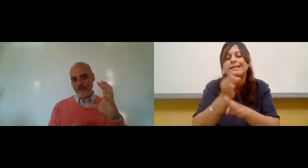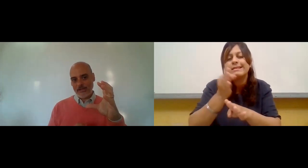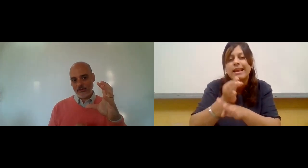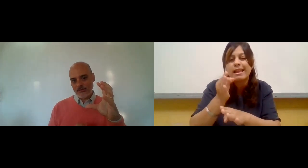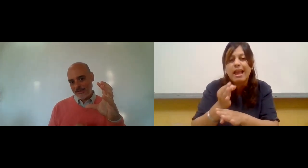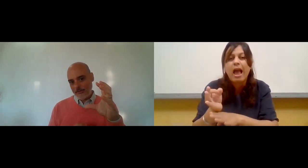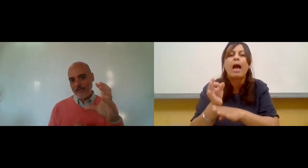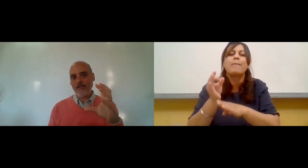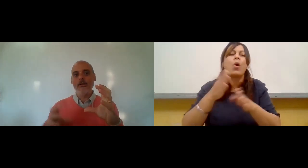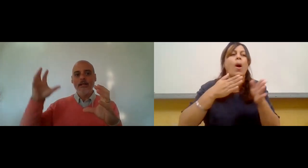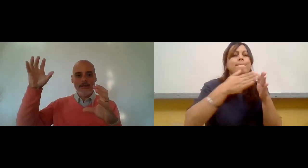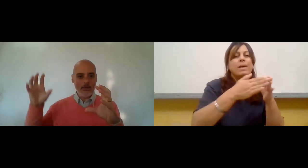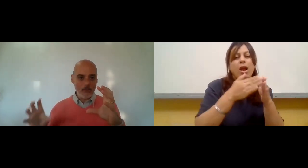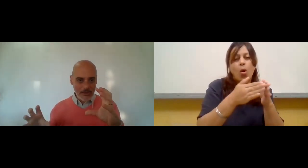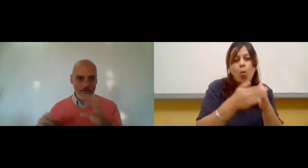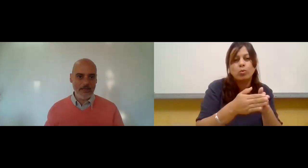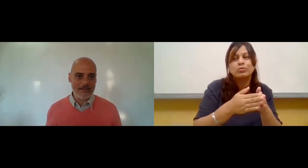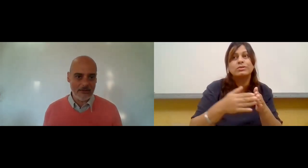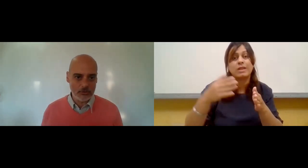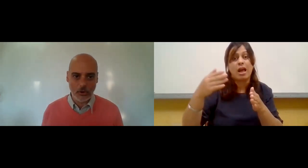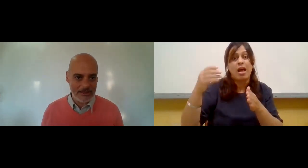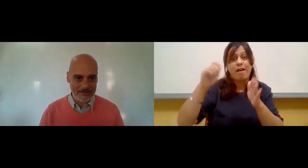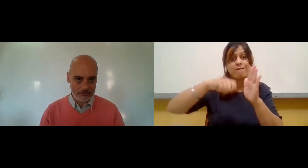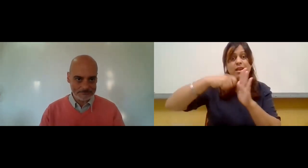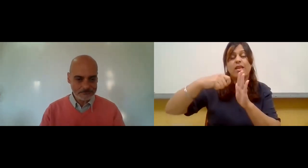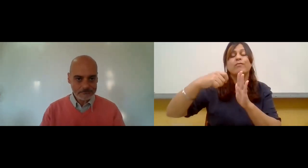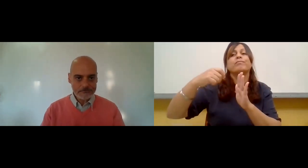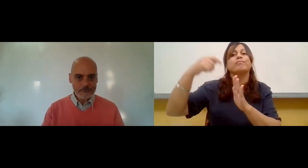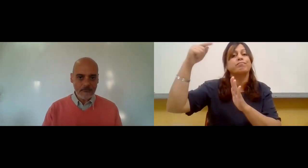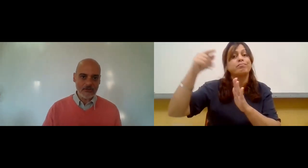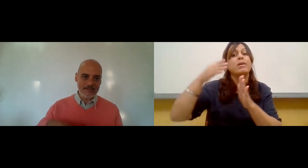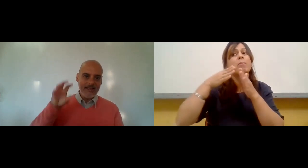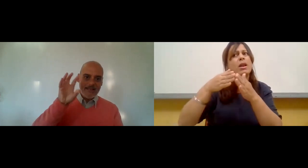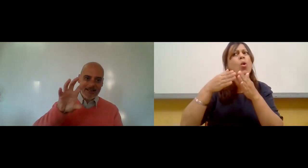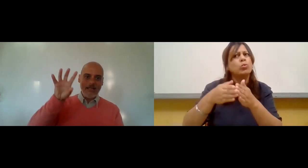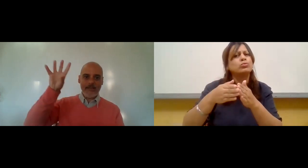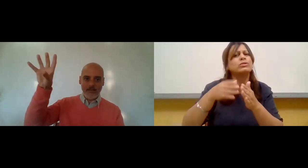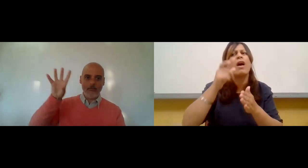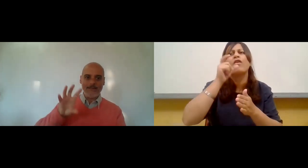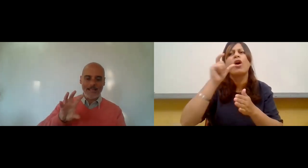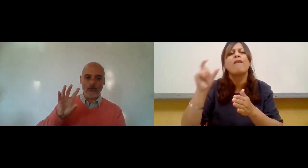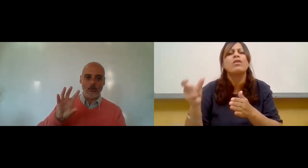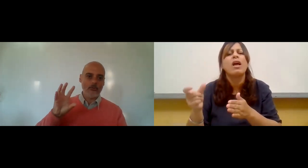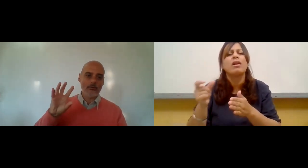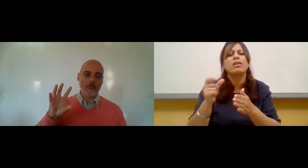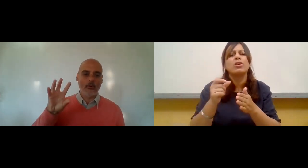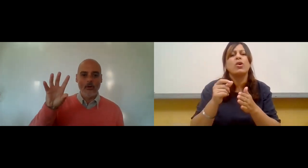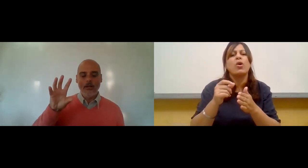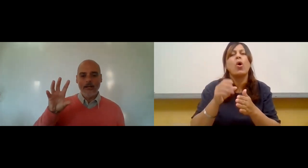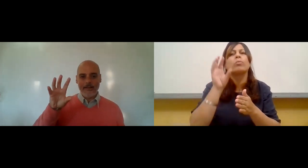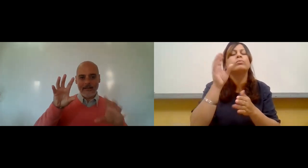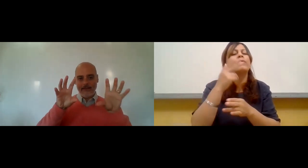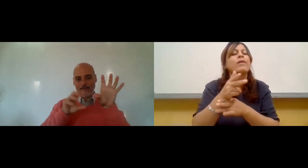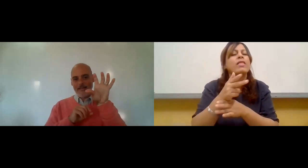de comprensión lectora sobre ese video y vocabulario en el SU, todo en el SU. Entonces, cada video va a estar